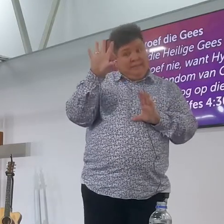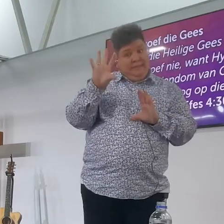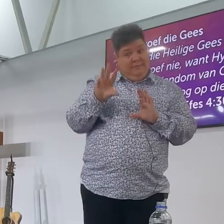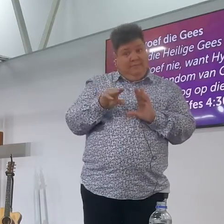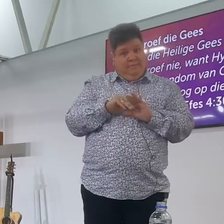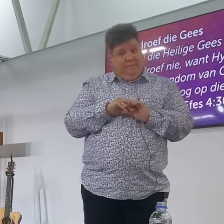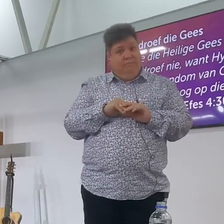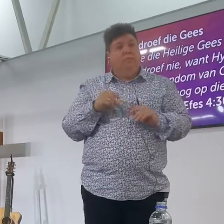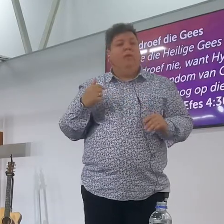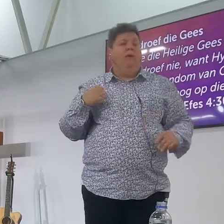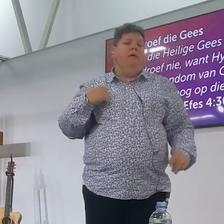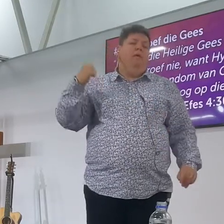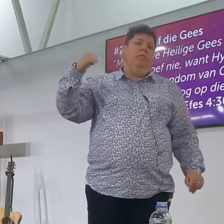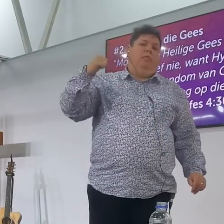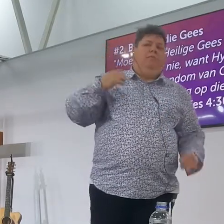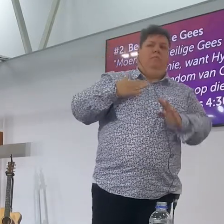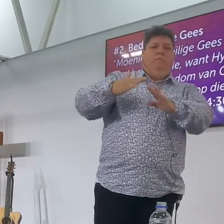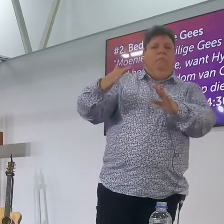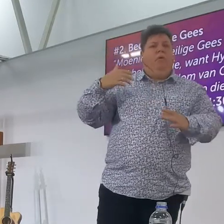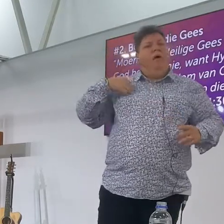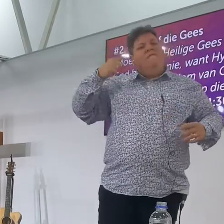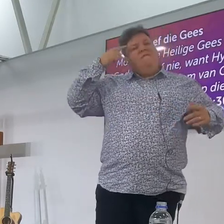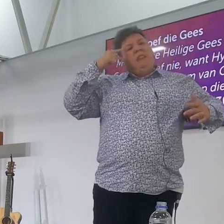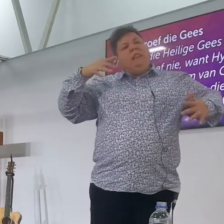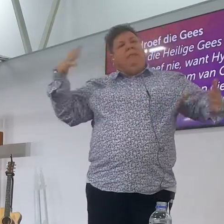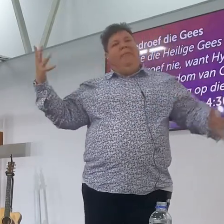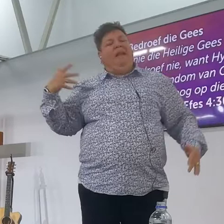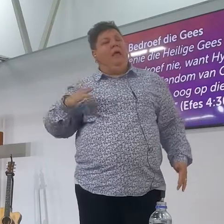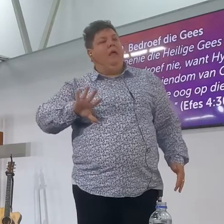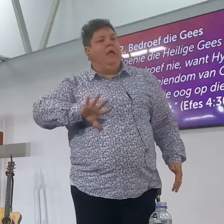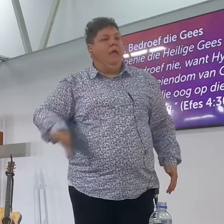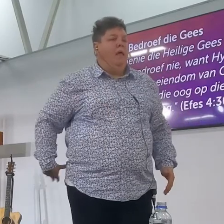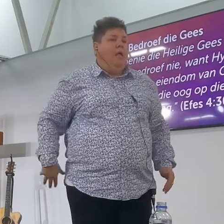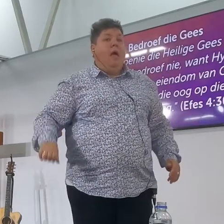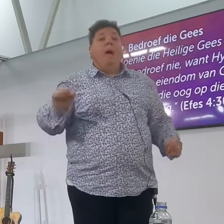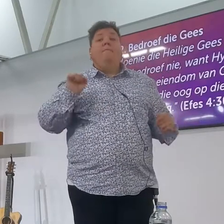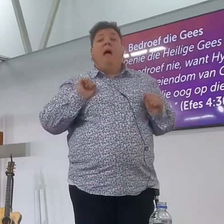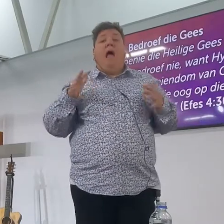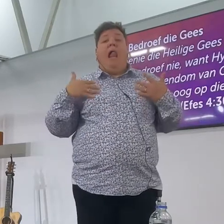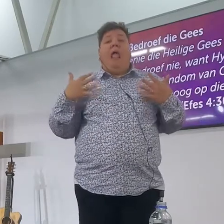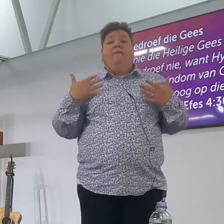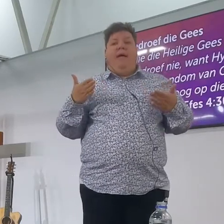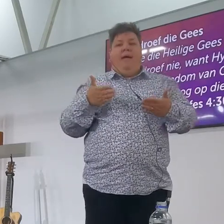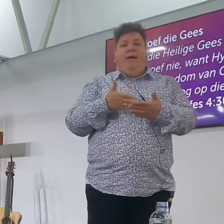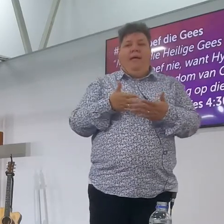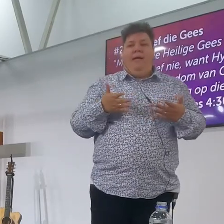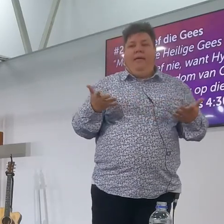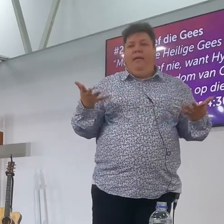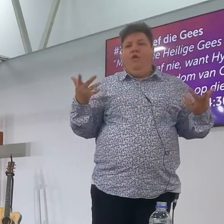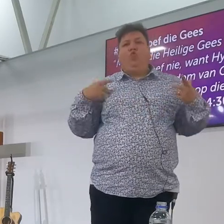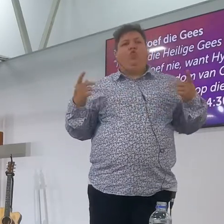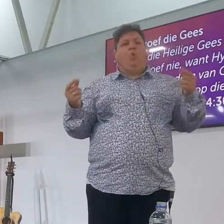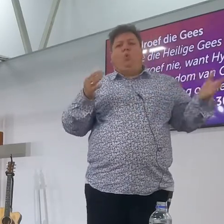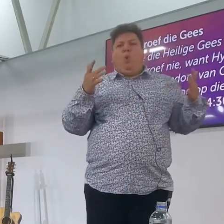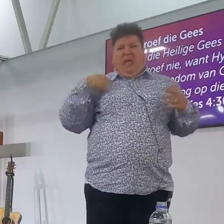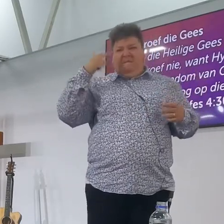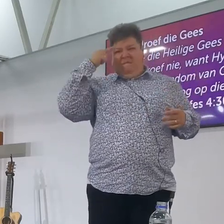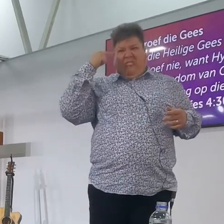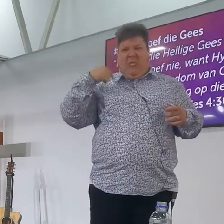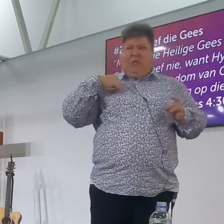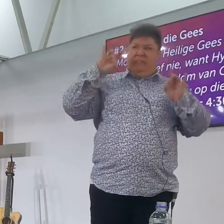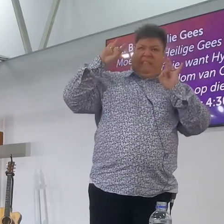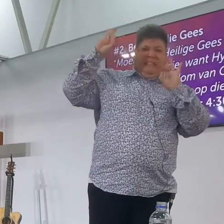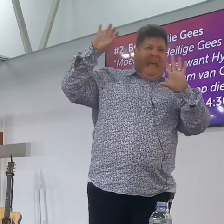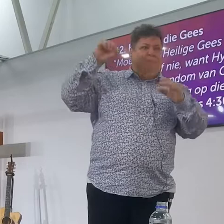nie net om weerstaan nie, maar aktief goed in my lewe doen wat ek weet hy nie van my verwag nie, wat ek weet doen skade aan die